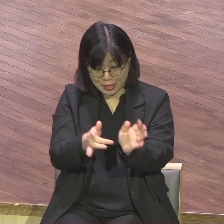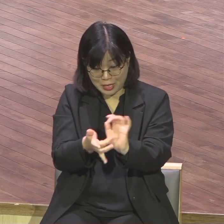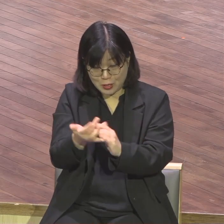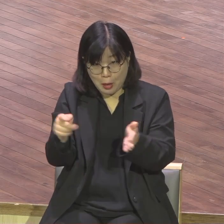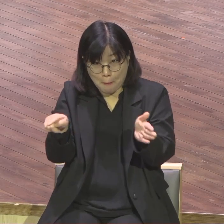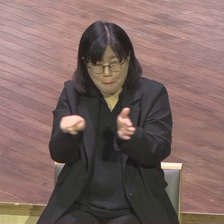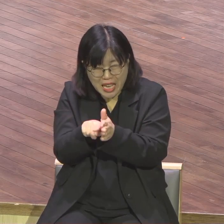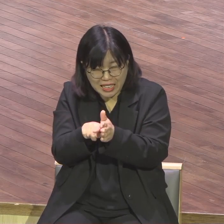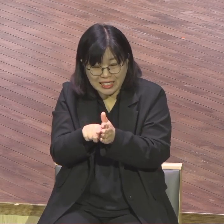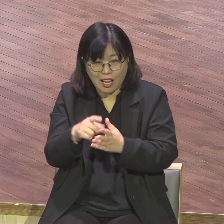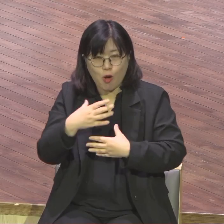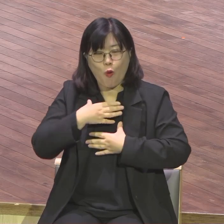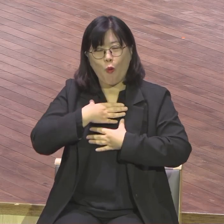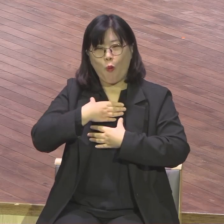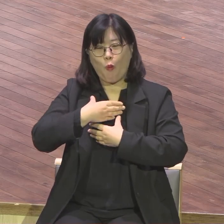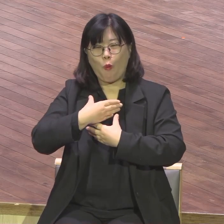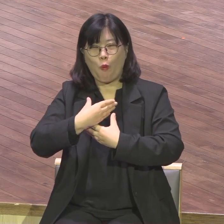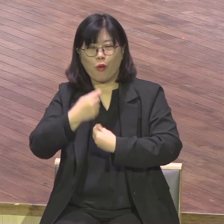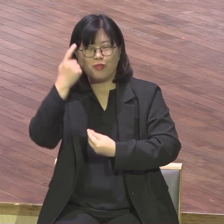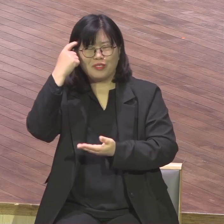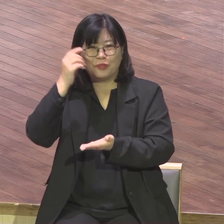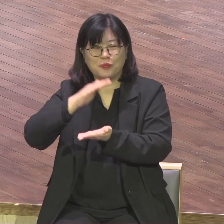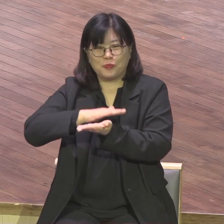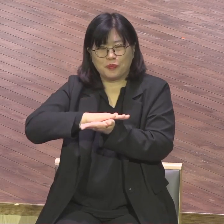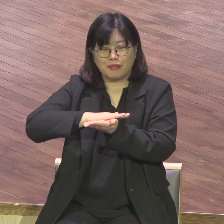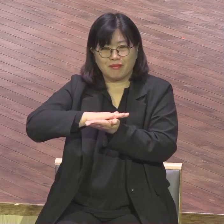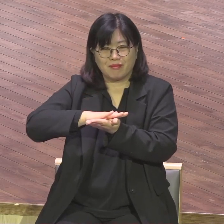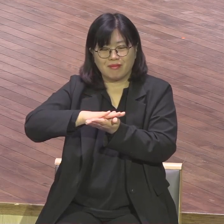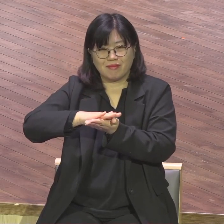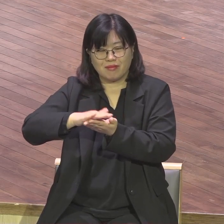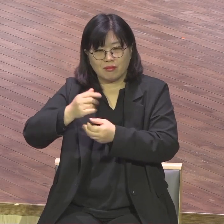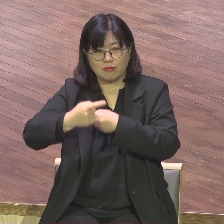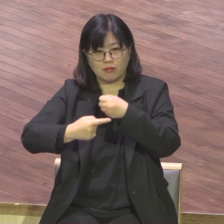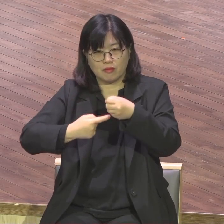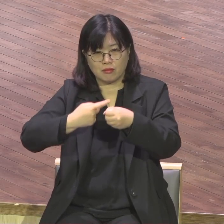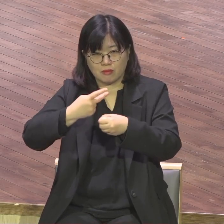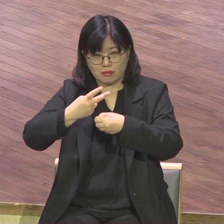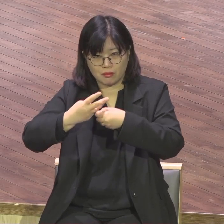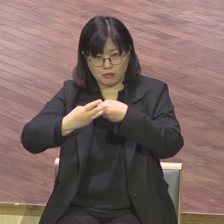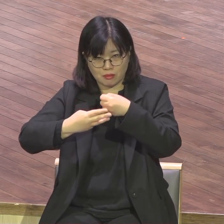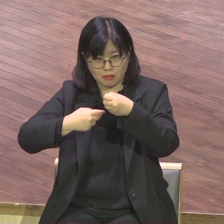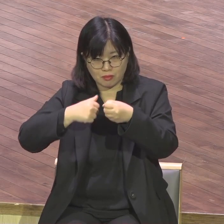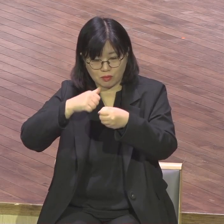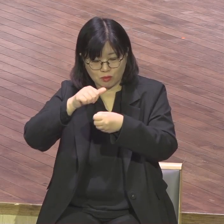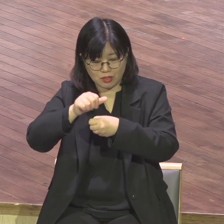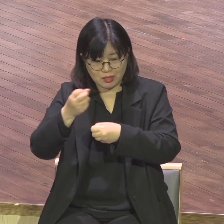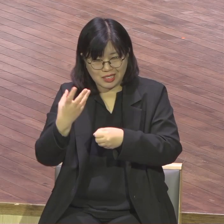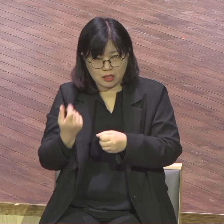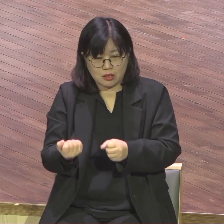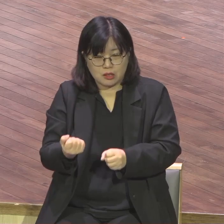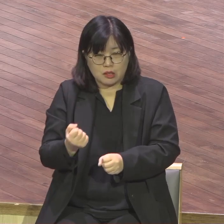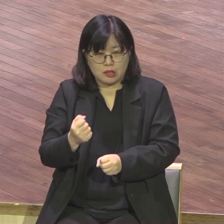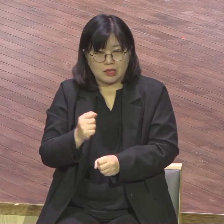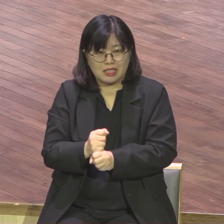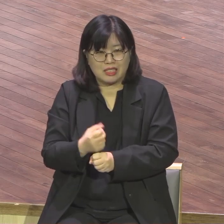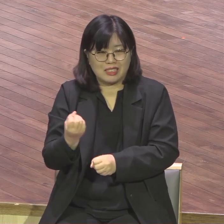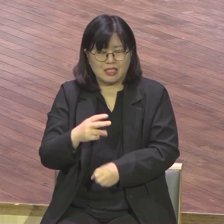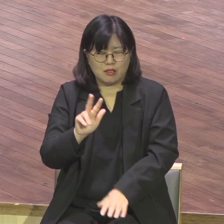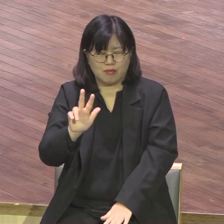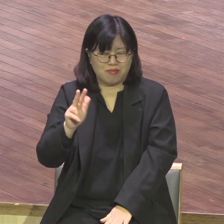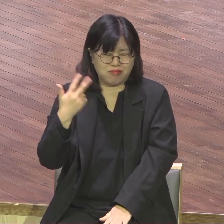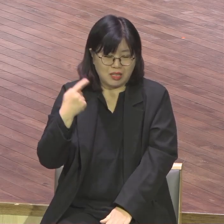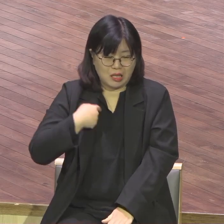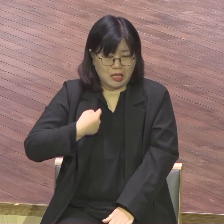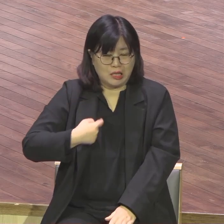예수를 좀 오래 믿다 보니까 마음의 평안이 없어져 버렸어. 평강이 없어. 왜냐?